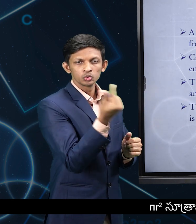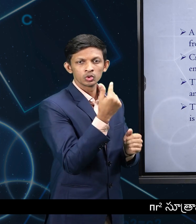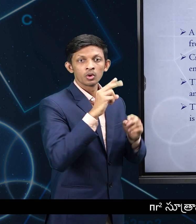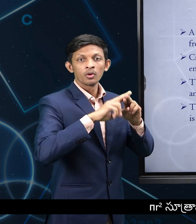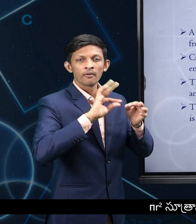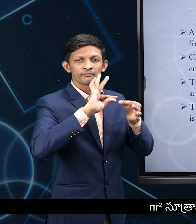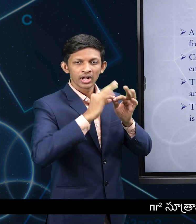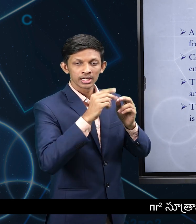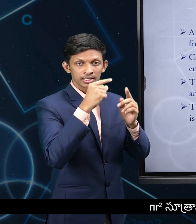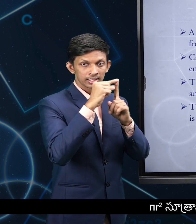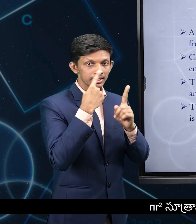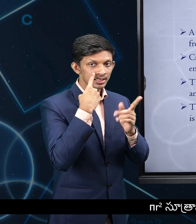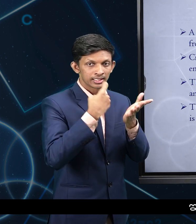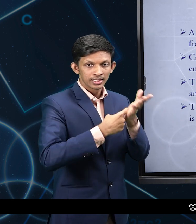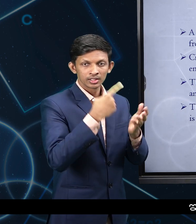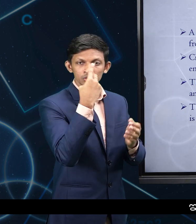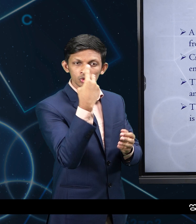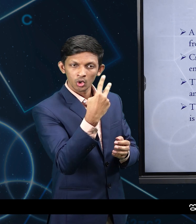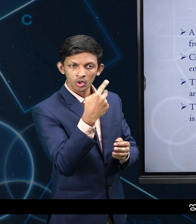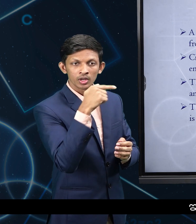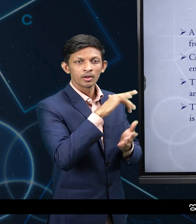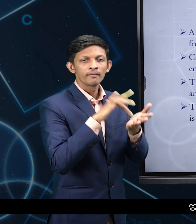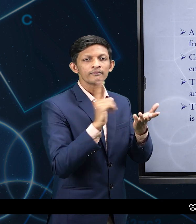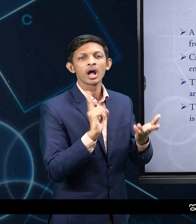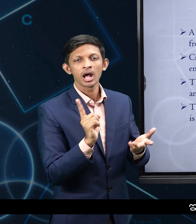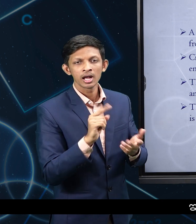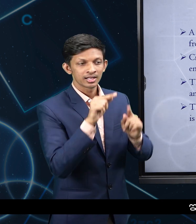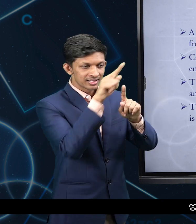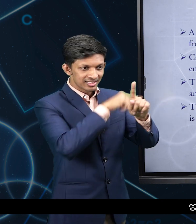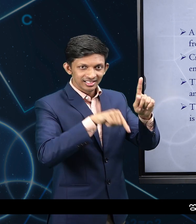ఉపయోగించి లెక్కించవచ్చు. ఇక్కడ r అనేది వ్యాసార్థం.